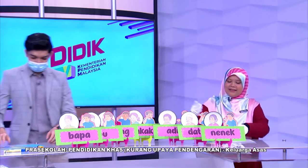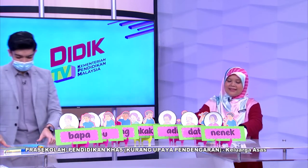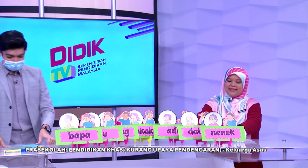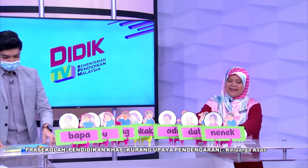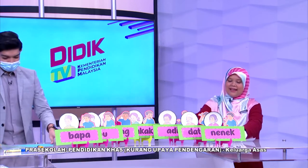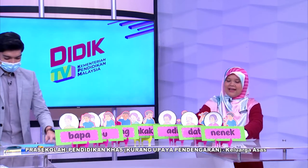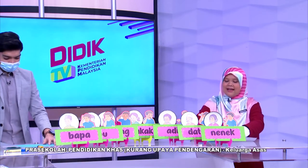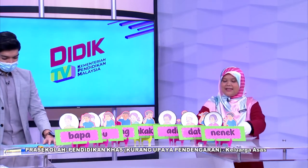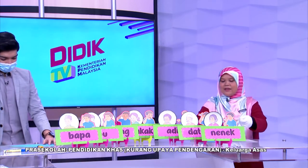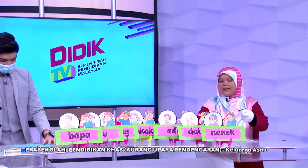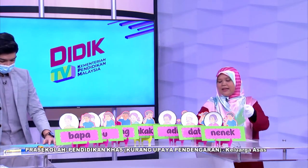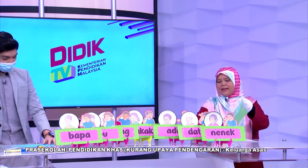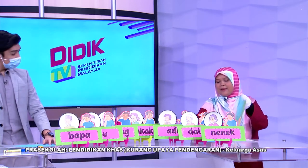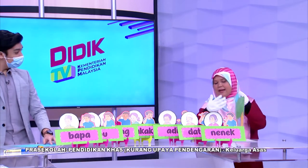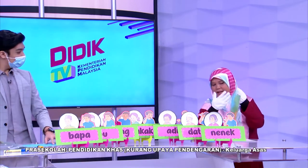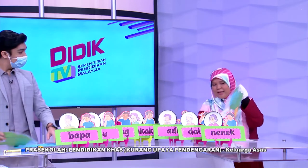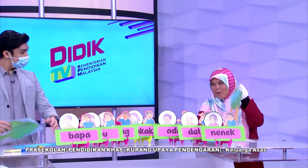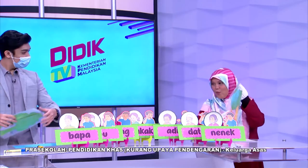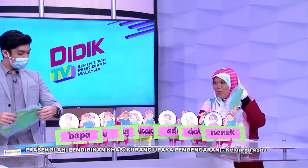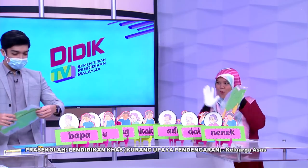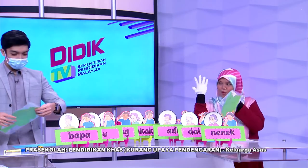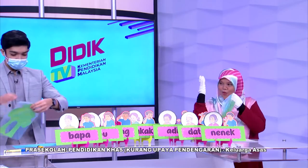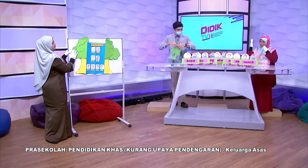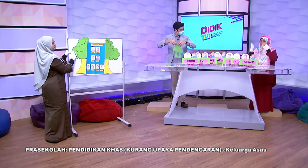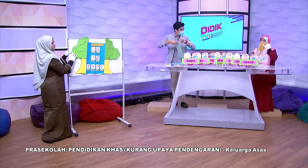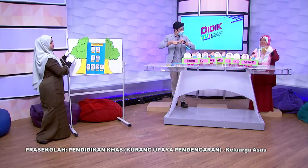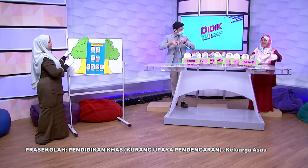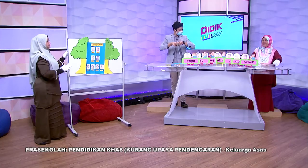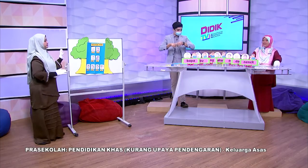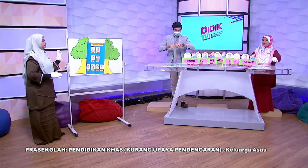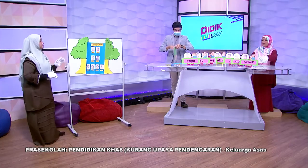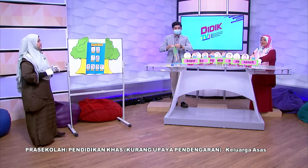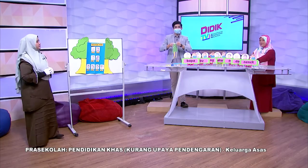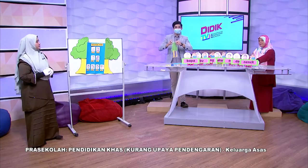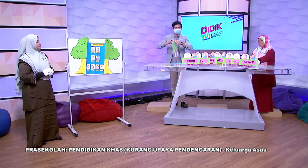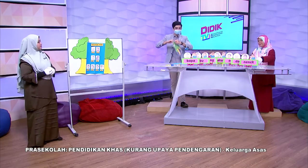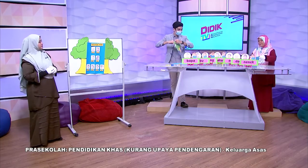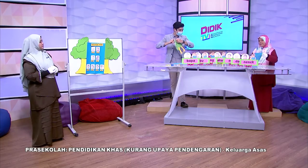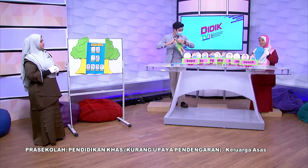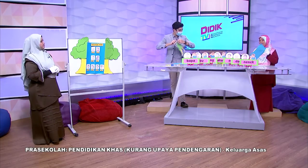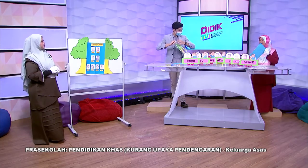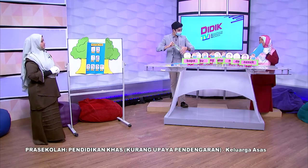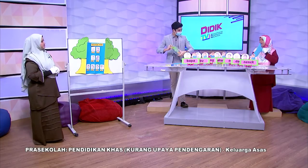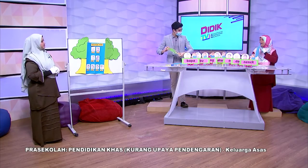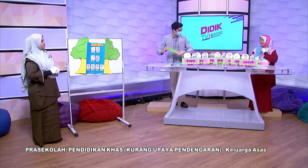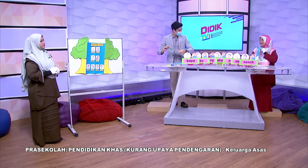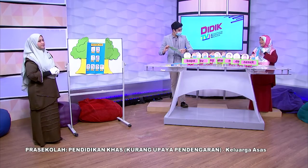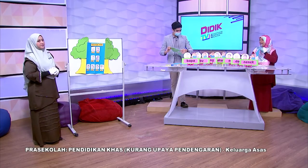Oke Fadel agar Terpukul kita juga kita